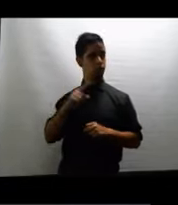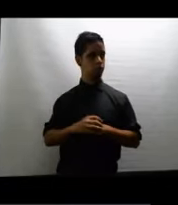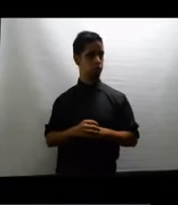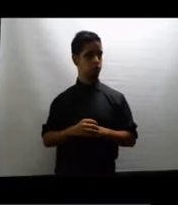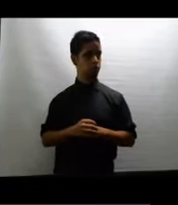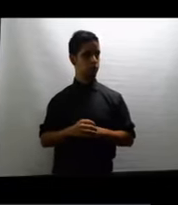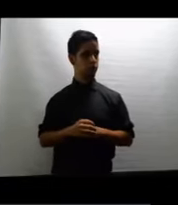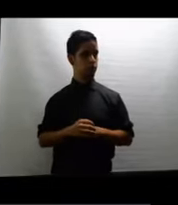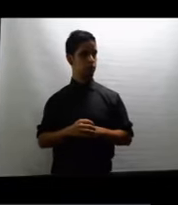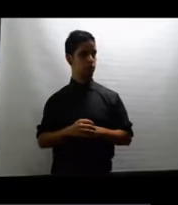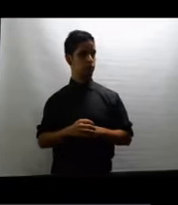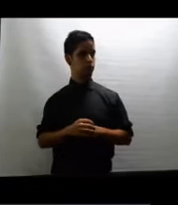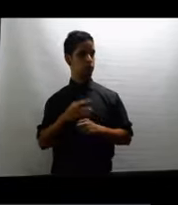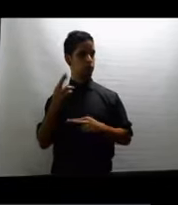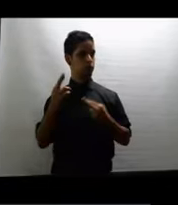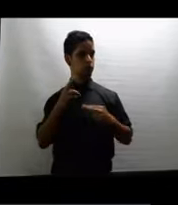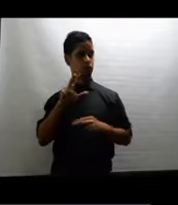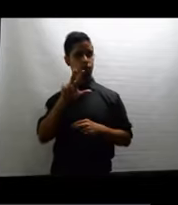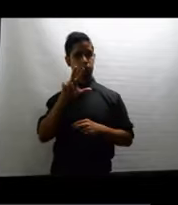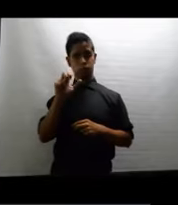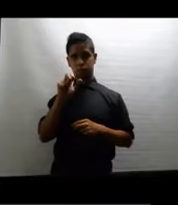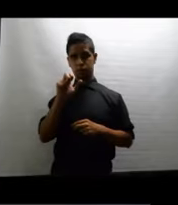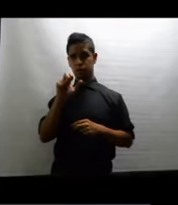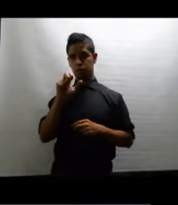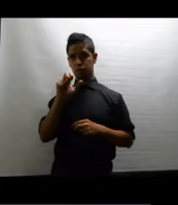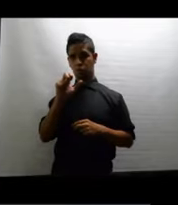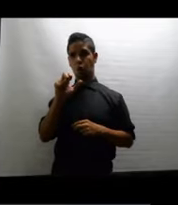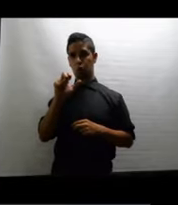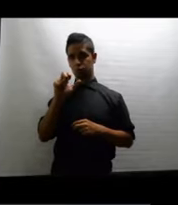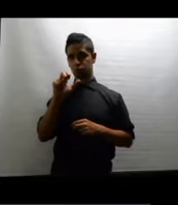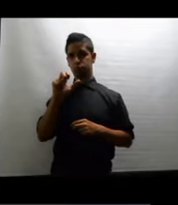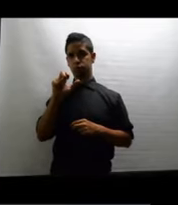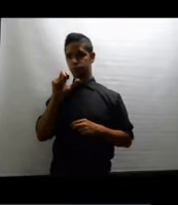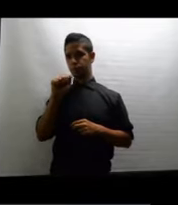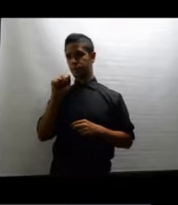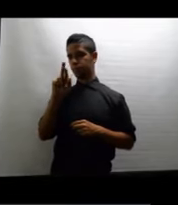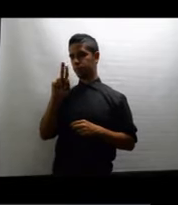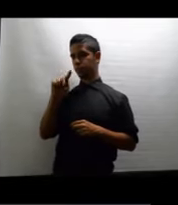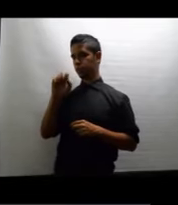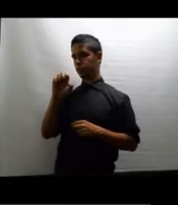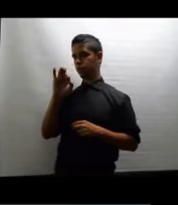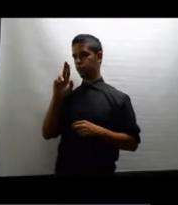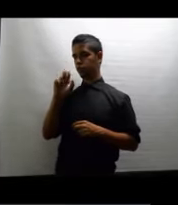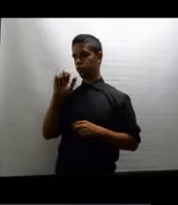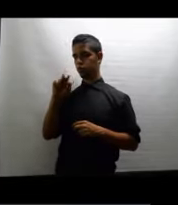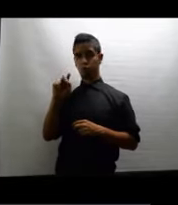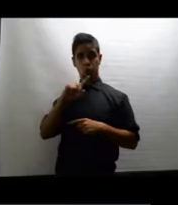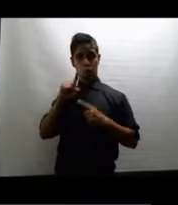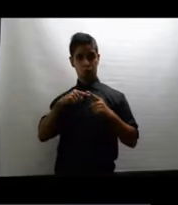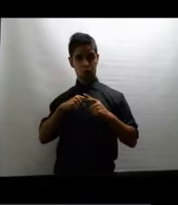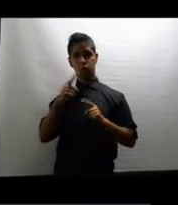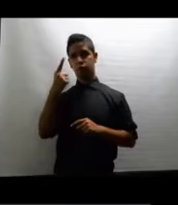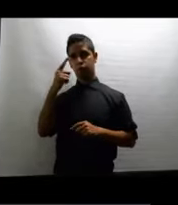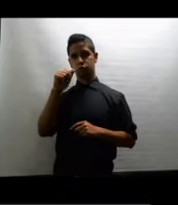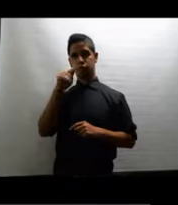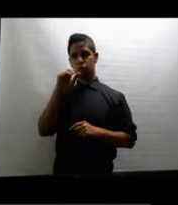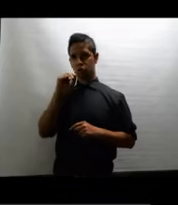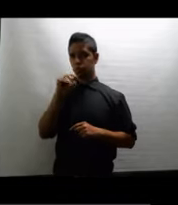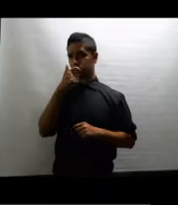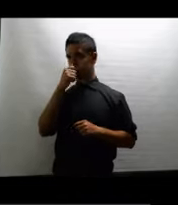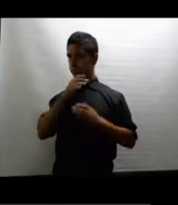por los 300 de Arte Fusión. Es el mismo día. Interesante. Primero de agosto